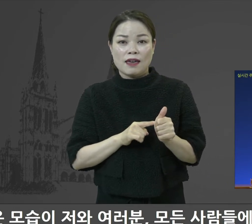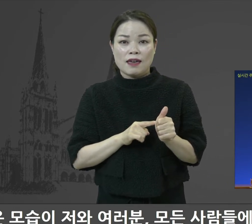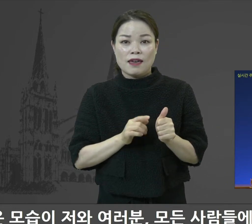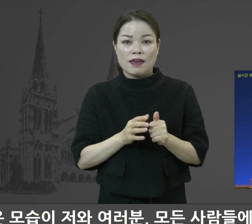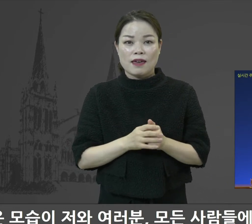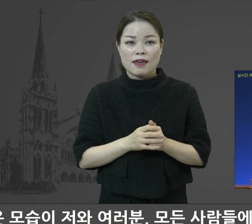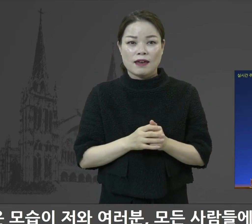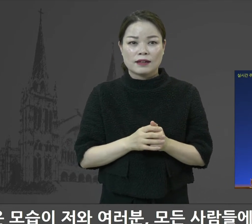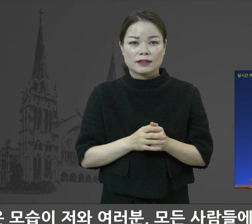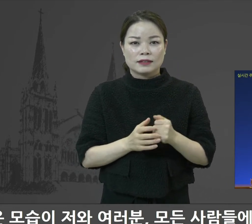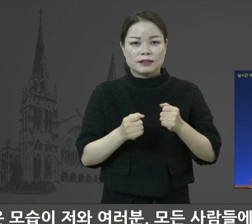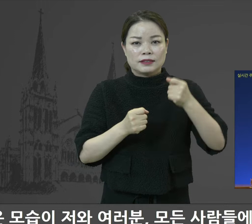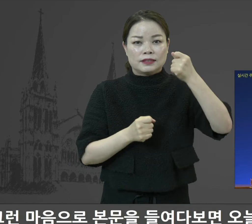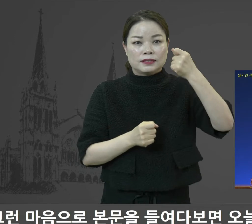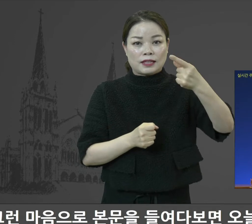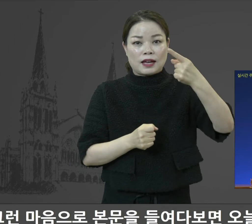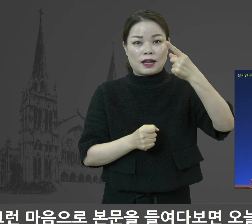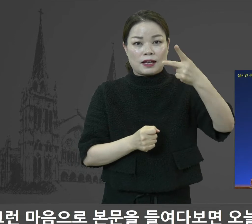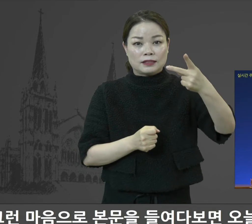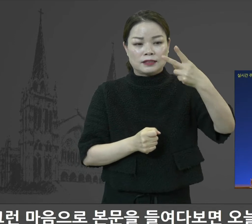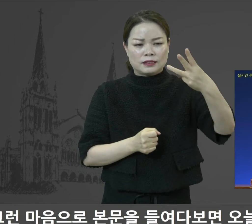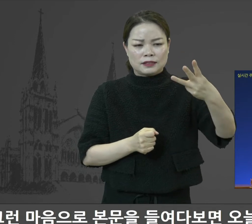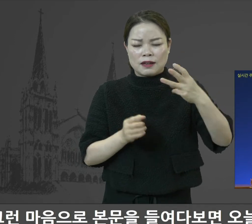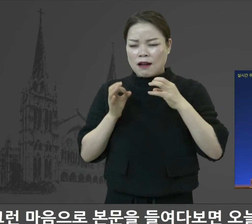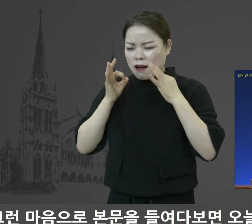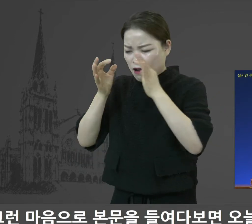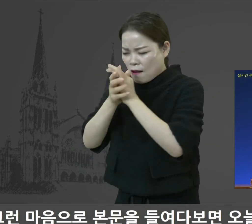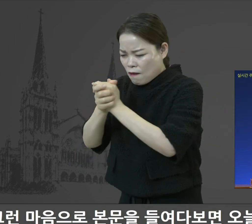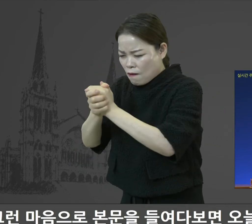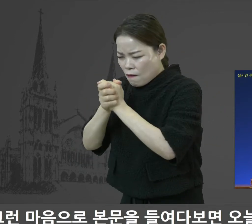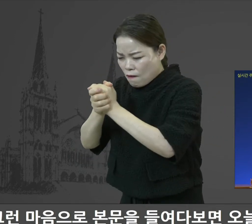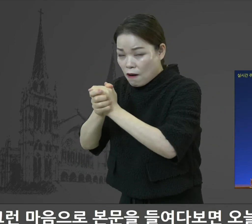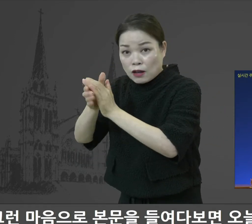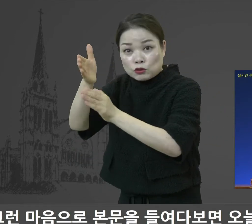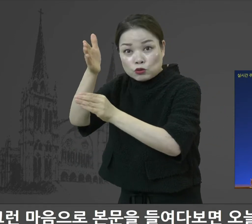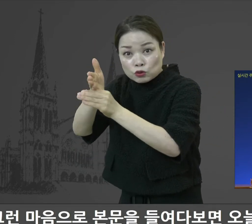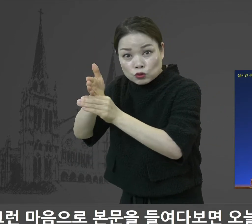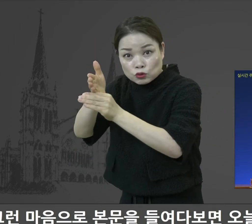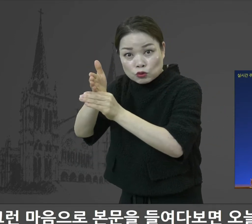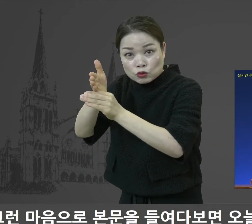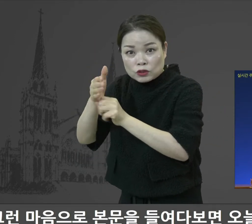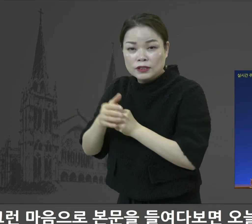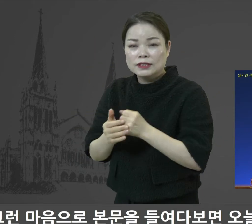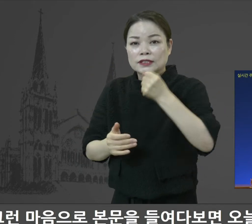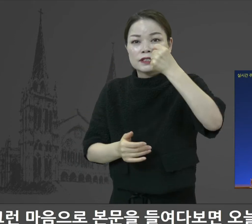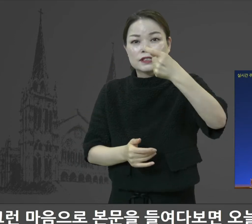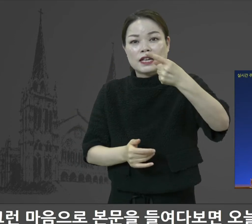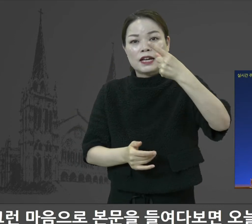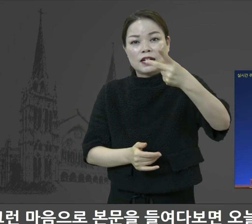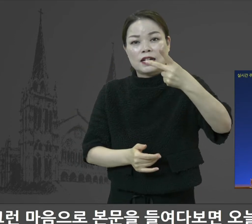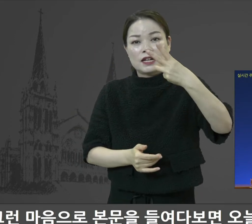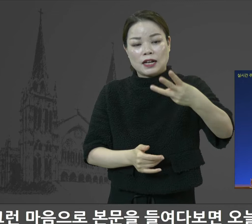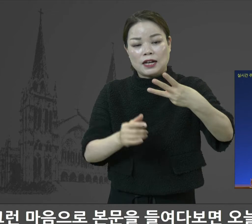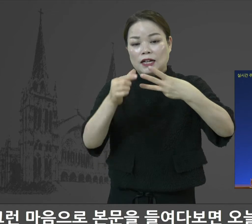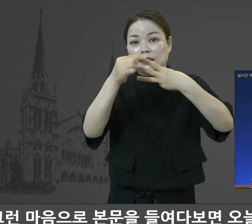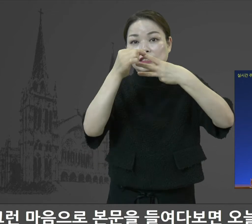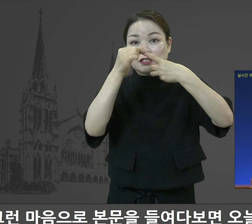사실상 세 가지를 구하고 있습니다. 모세가 구하고 있는 세 가지 중에 첫